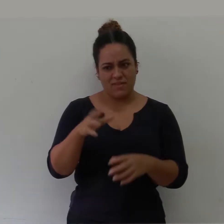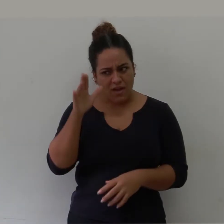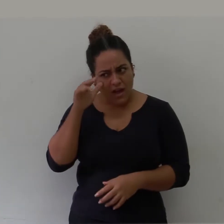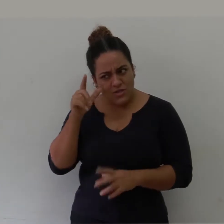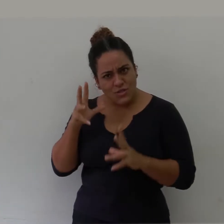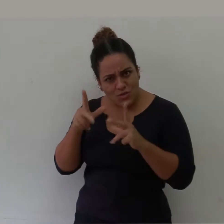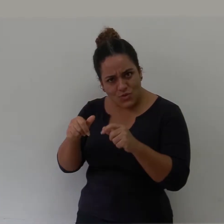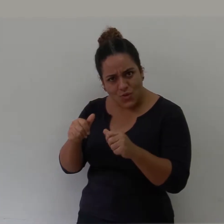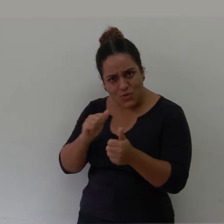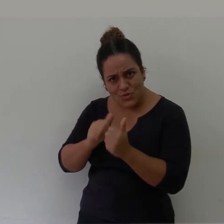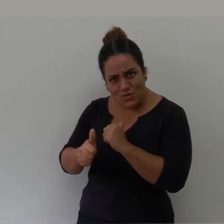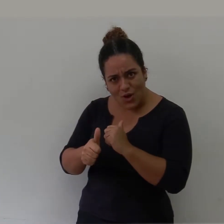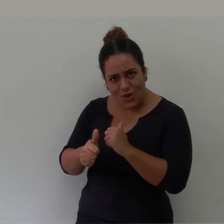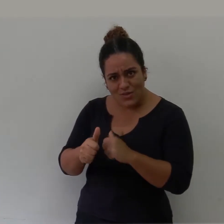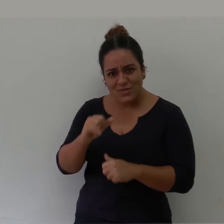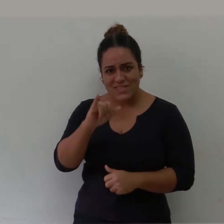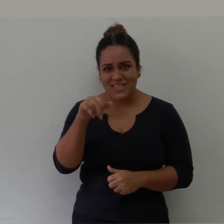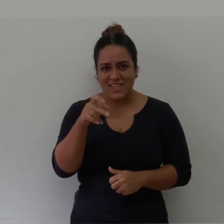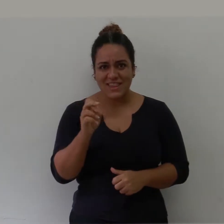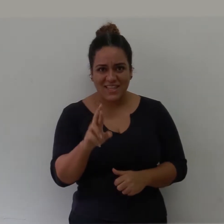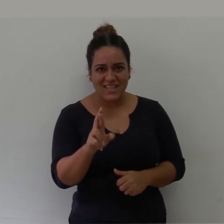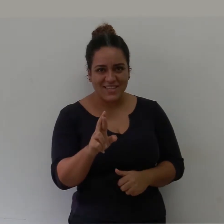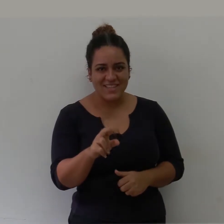jogos do Inter?